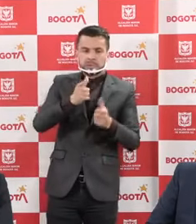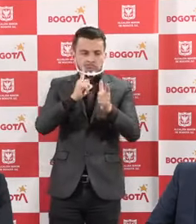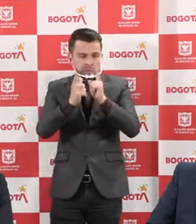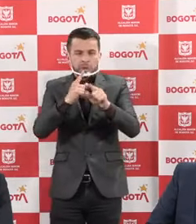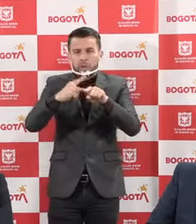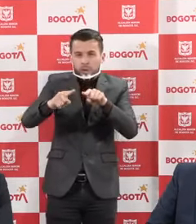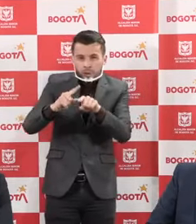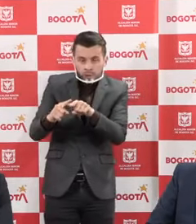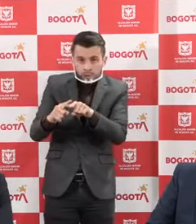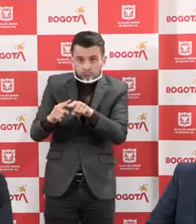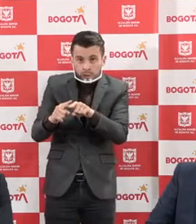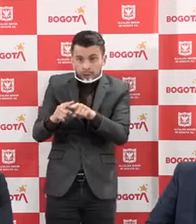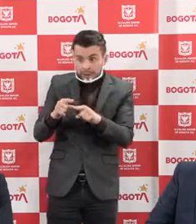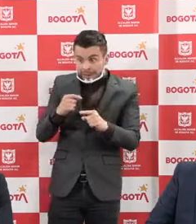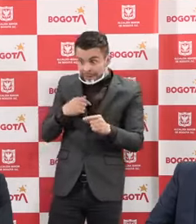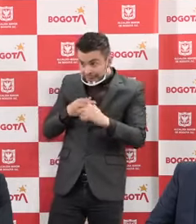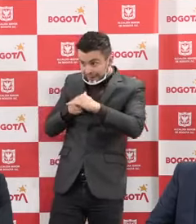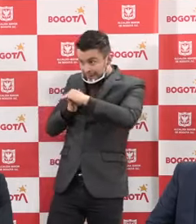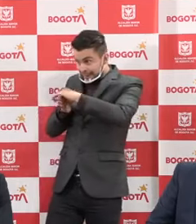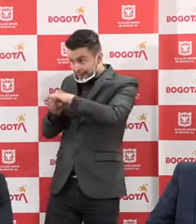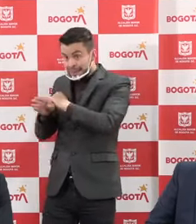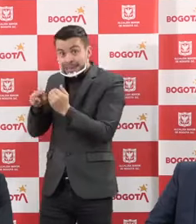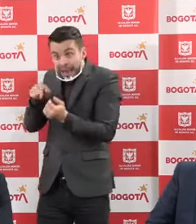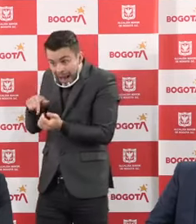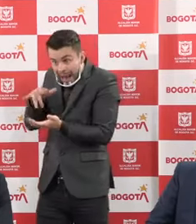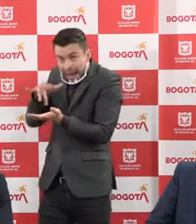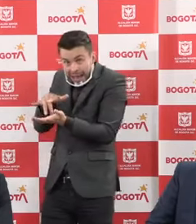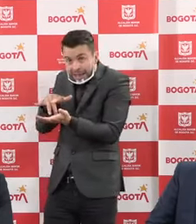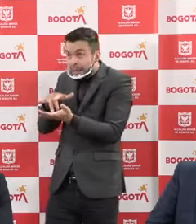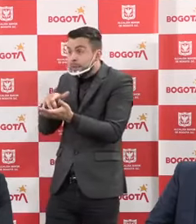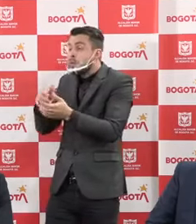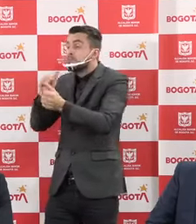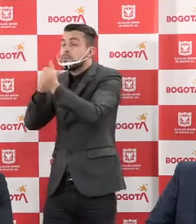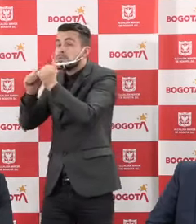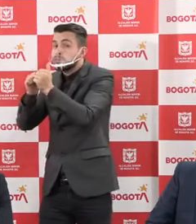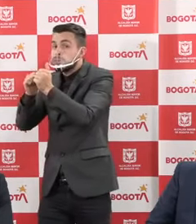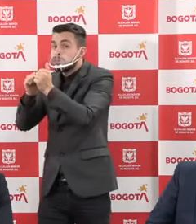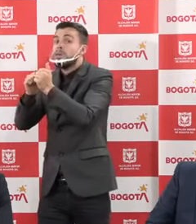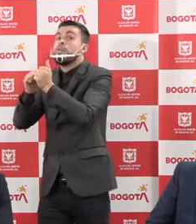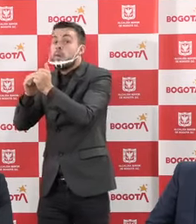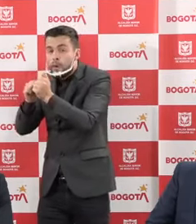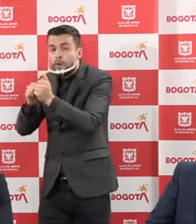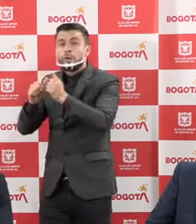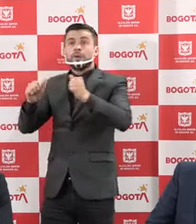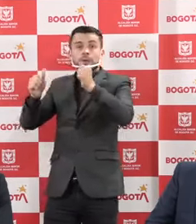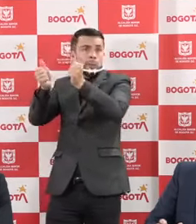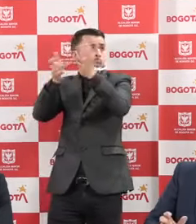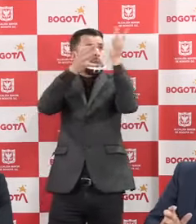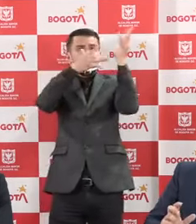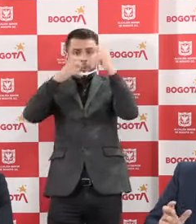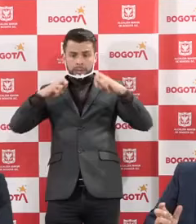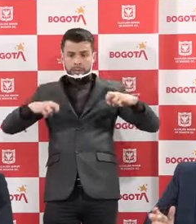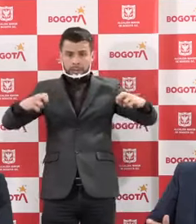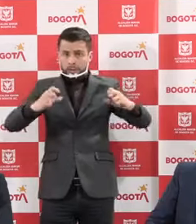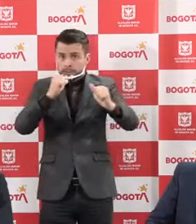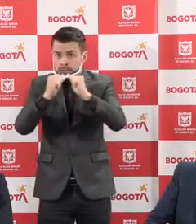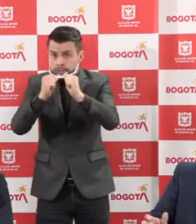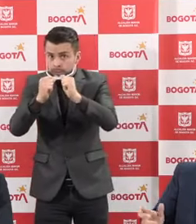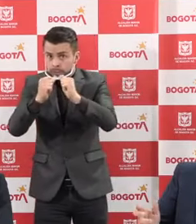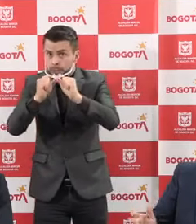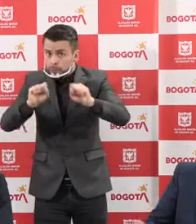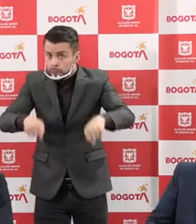en establecimientos de comercio hay una excepción y es que cuando el licor se sirva como